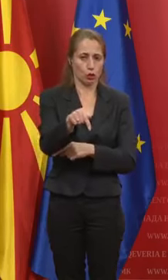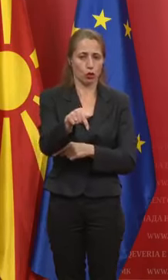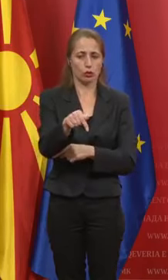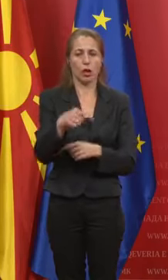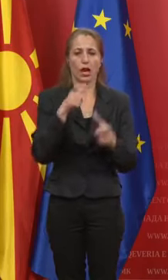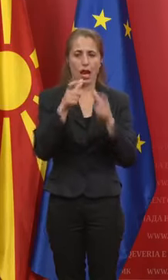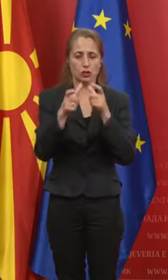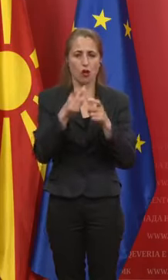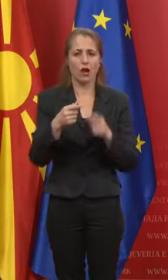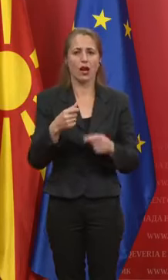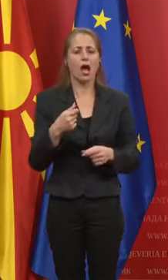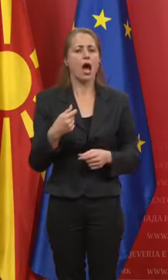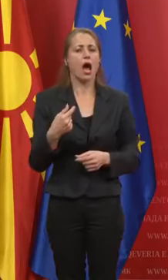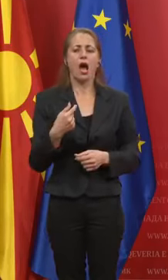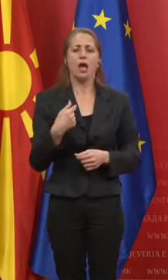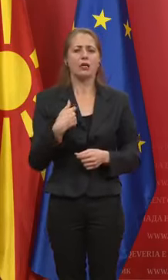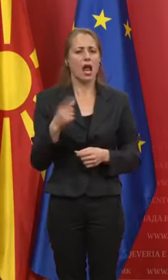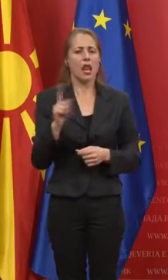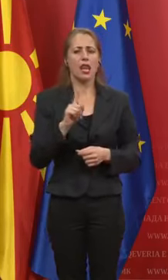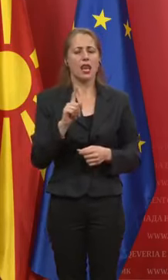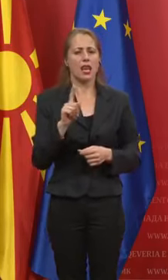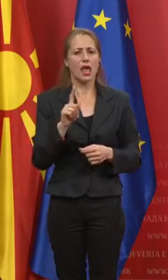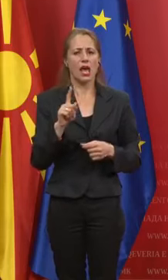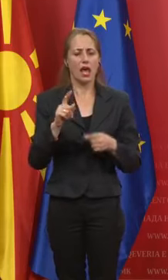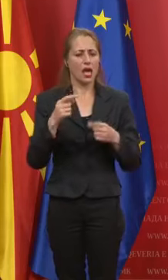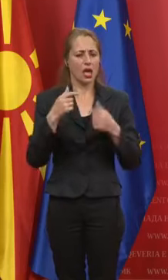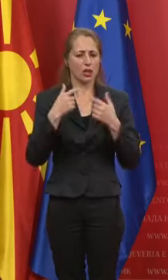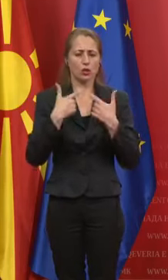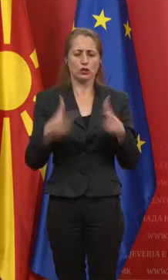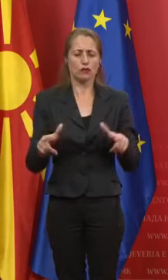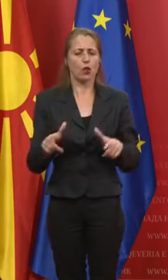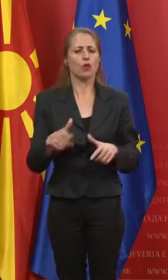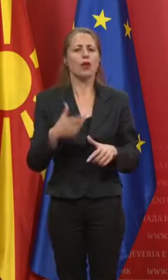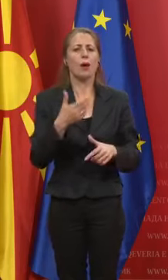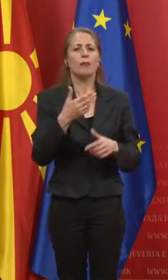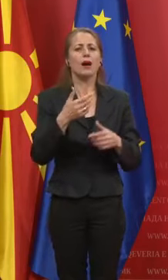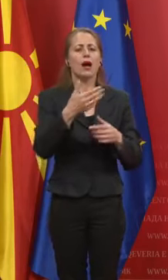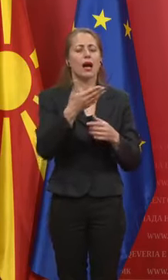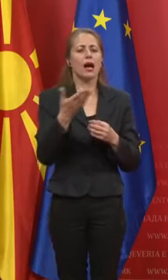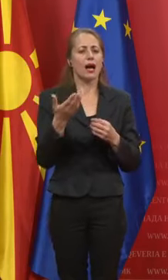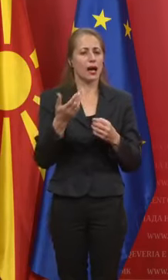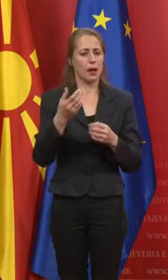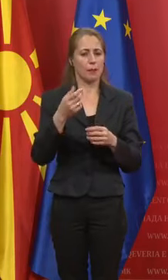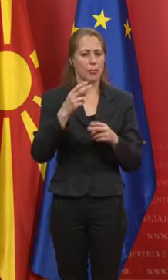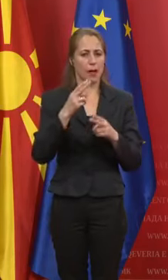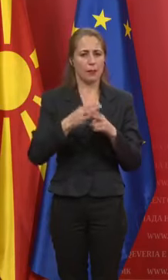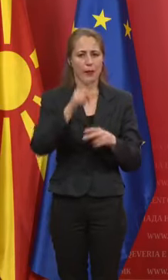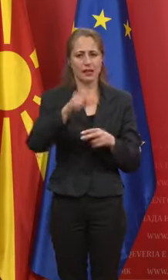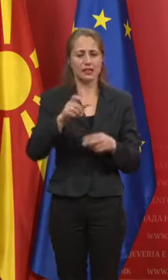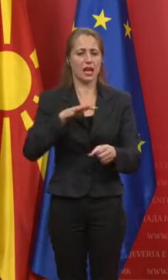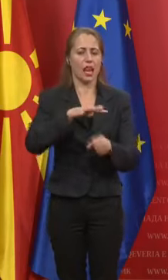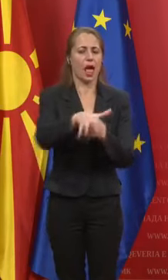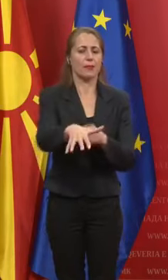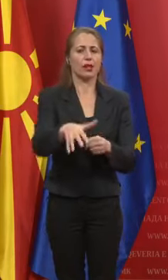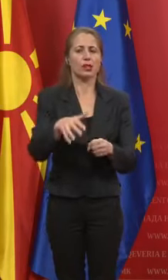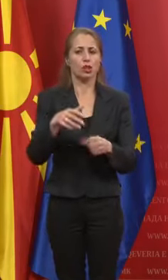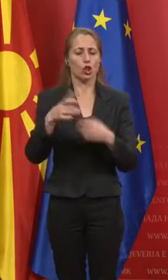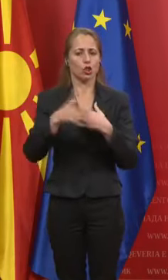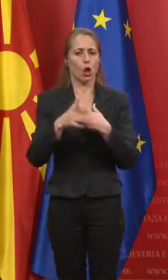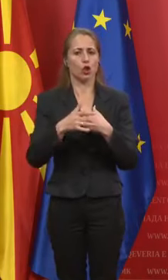насилството. Апсолутно. Тоа не е начин да се искаже револт или било каква нетрпеливост и така